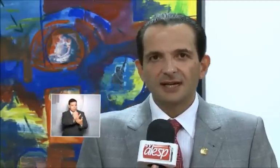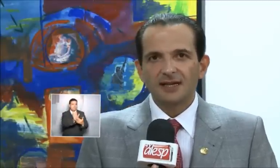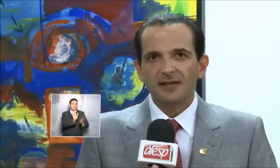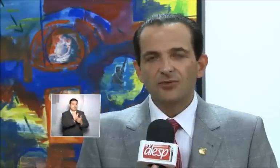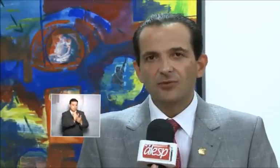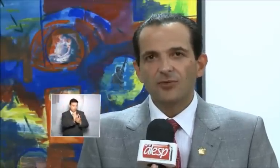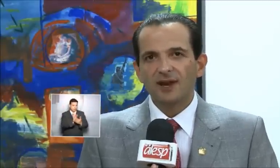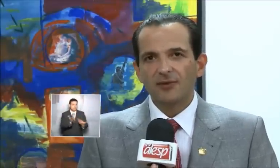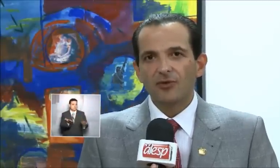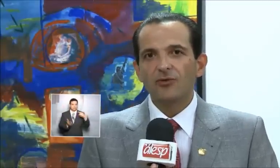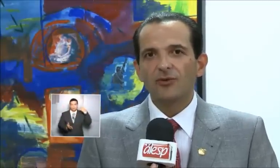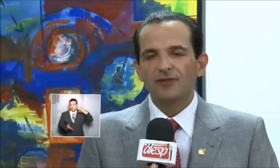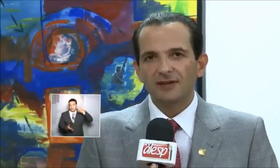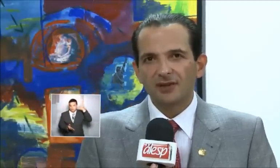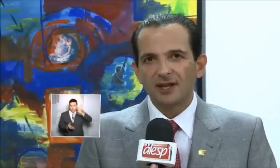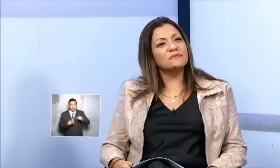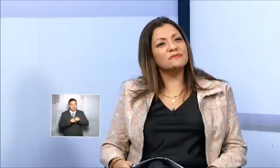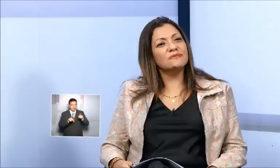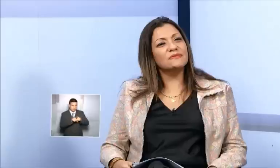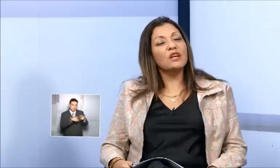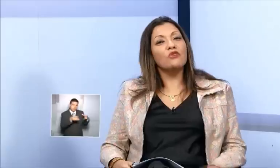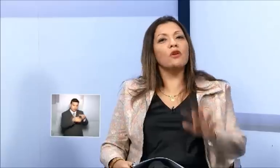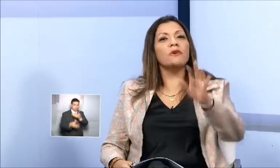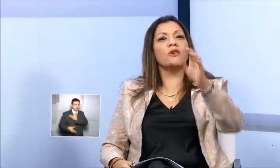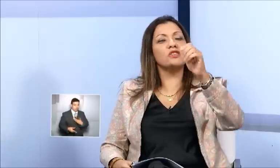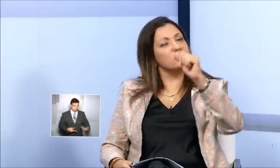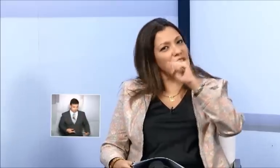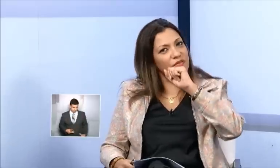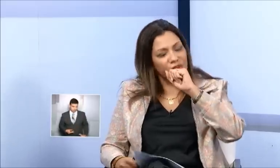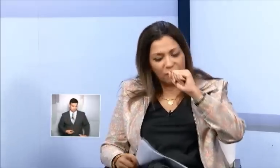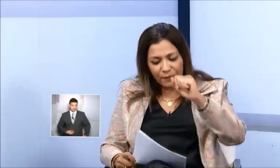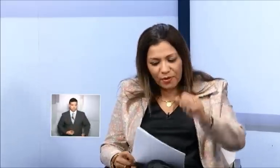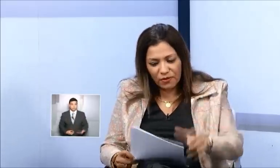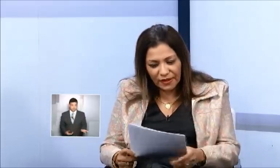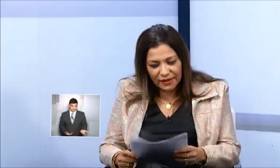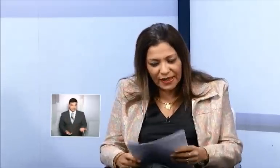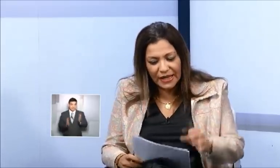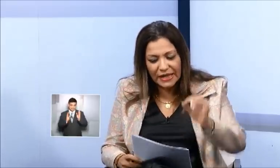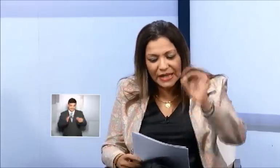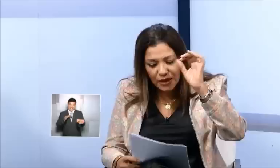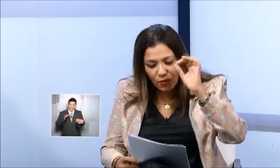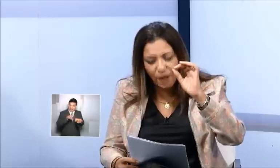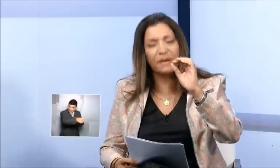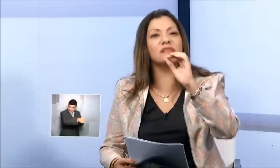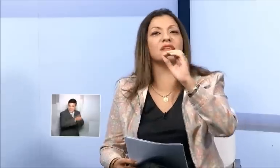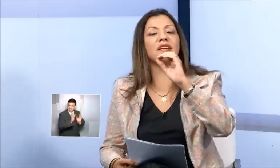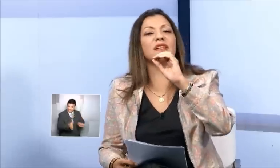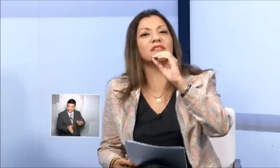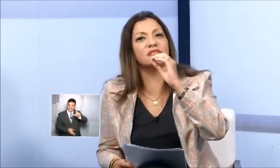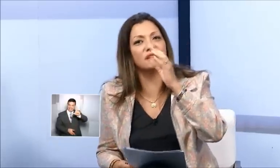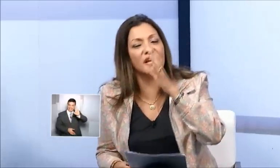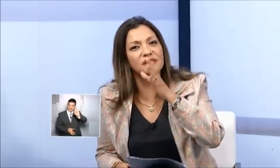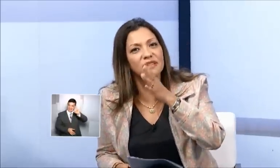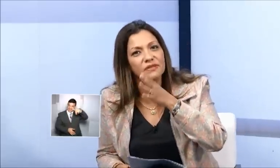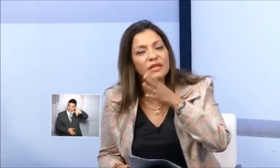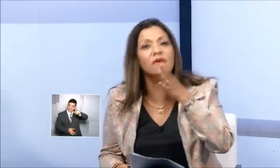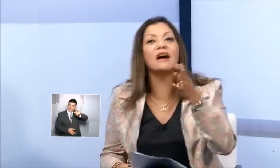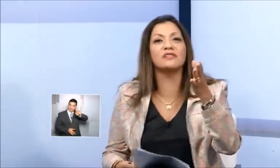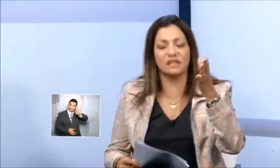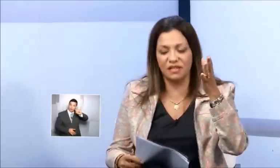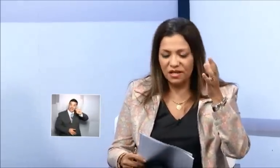deputados e com os membros do governo. Vou me corrigir, já levei uma bronca que é língua brasileira de sinais e